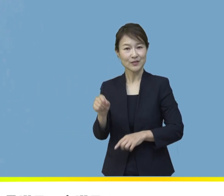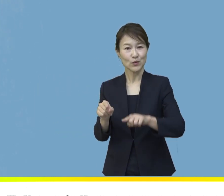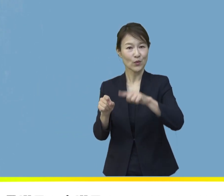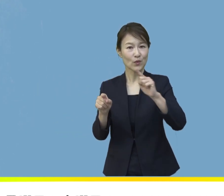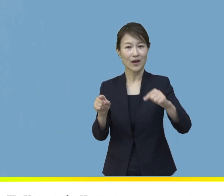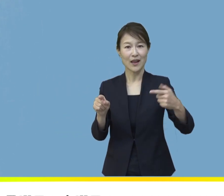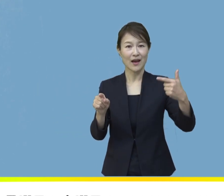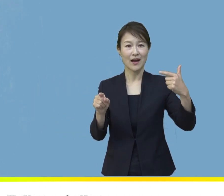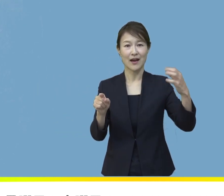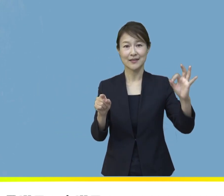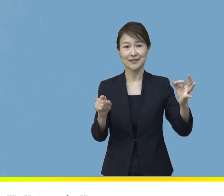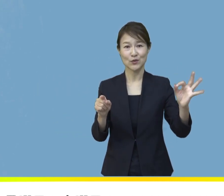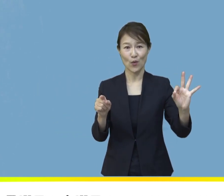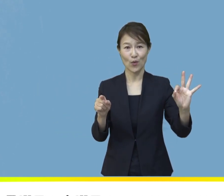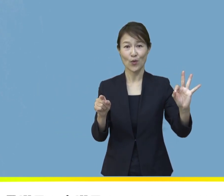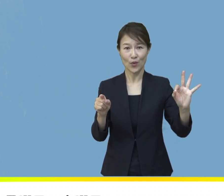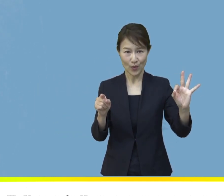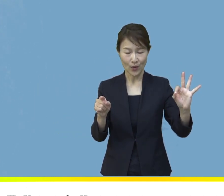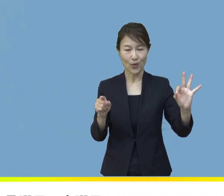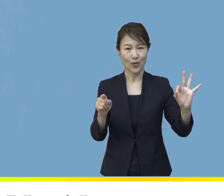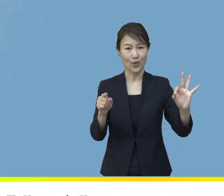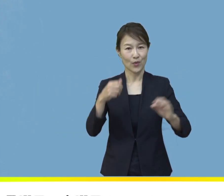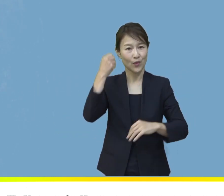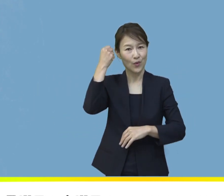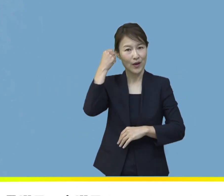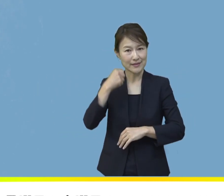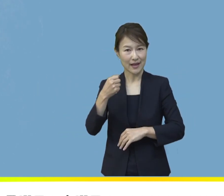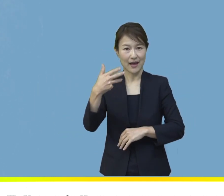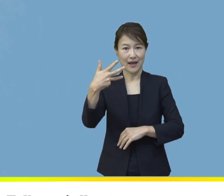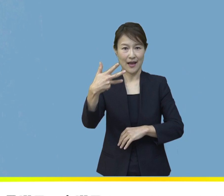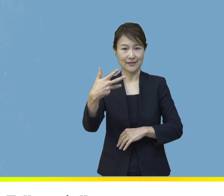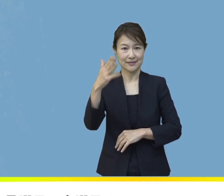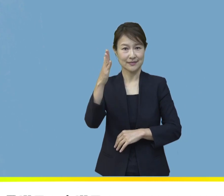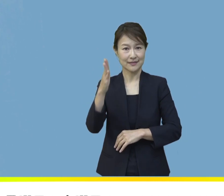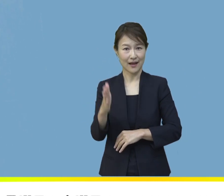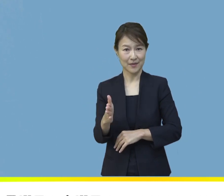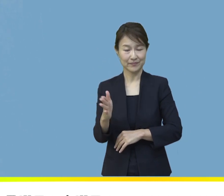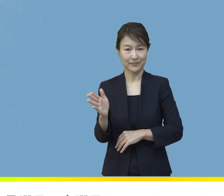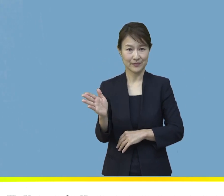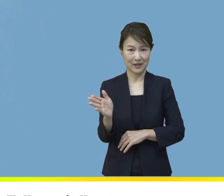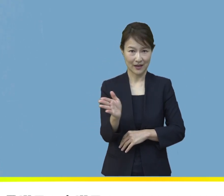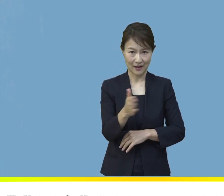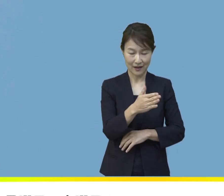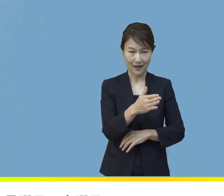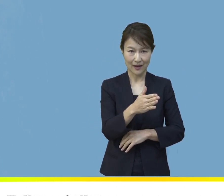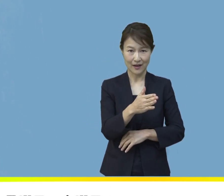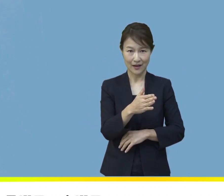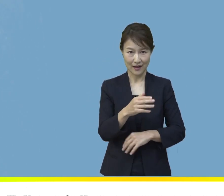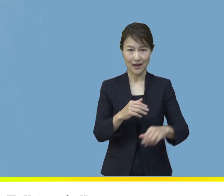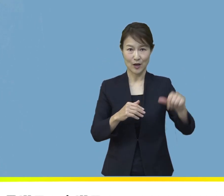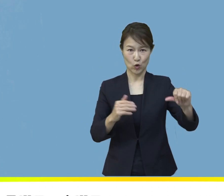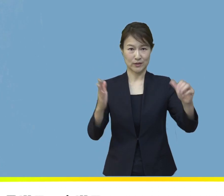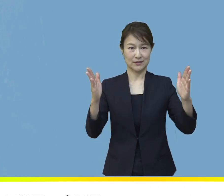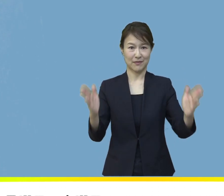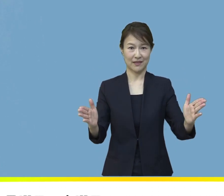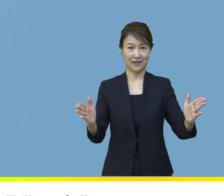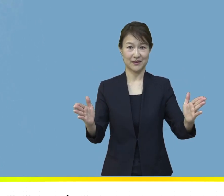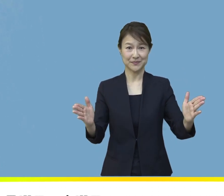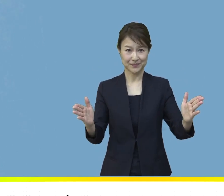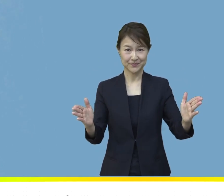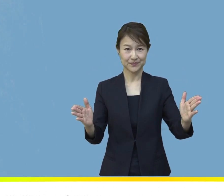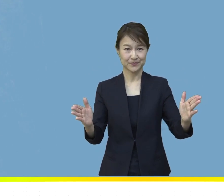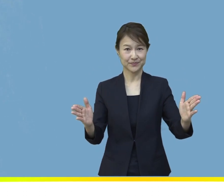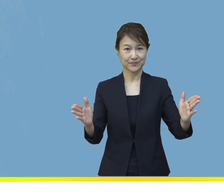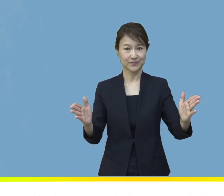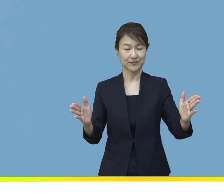から金曜日の午前8時30分から午後5時までです